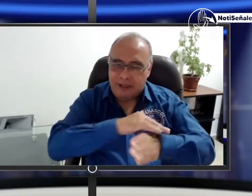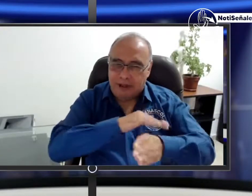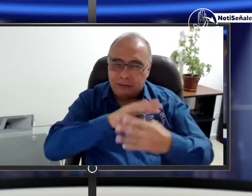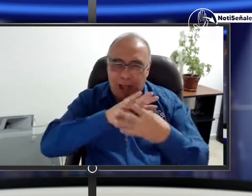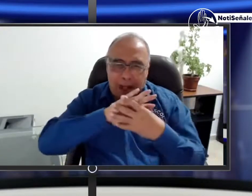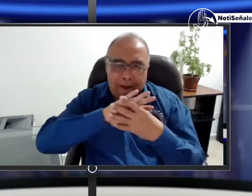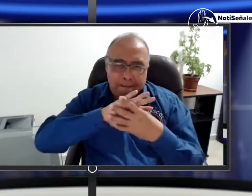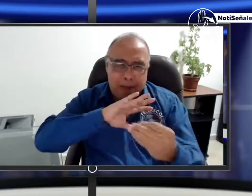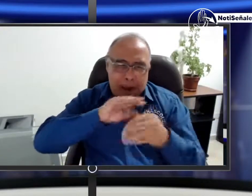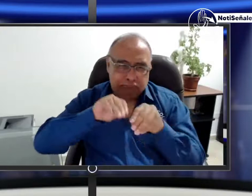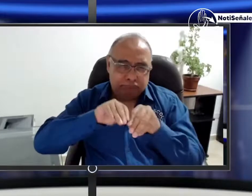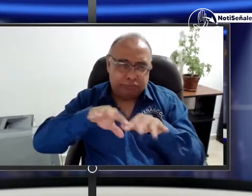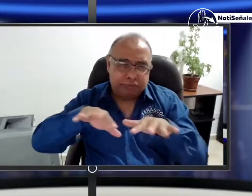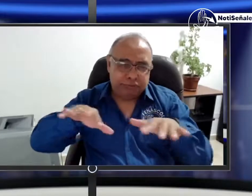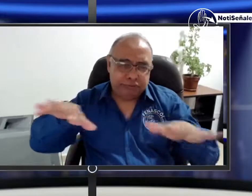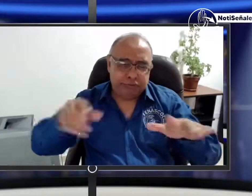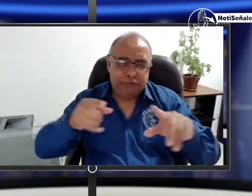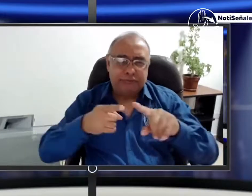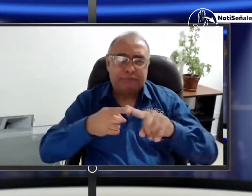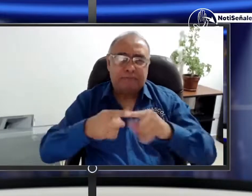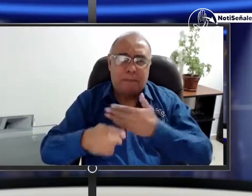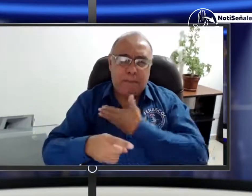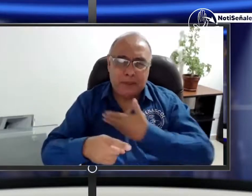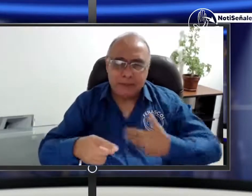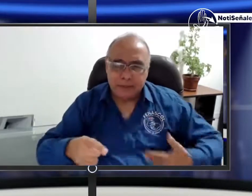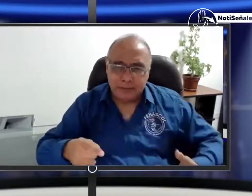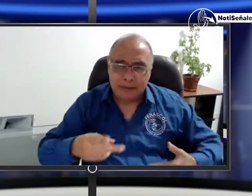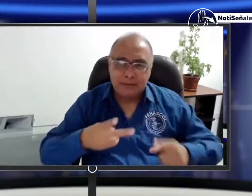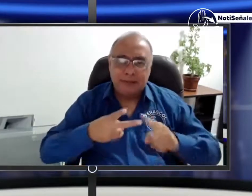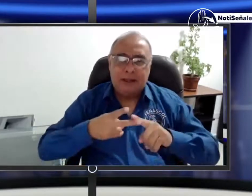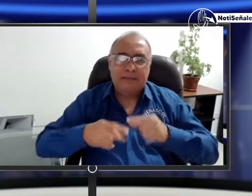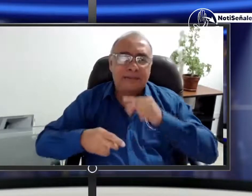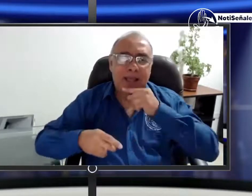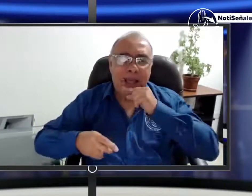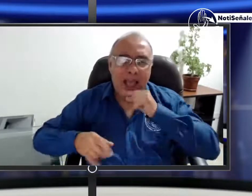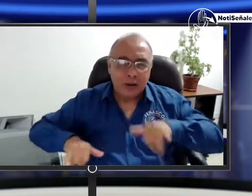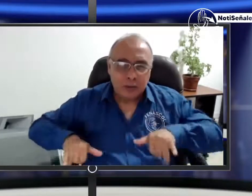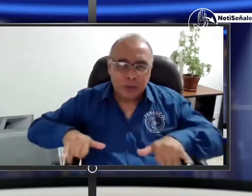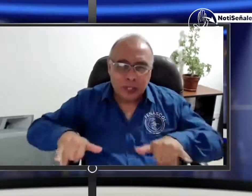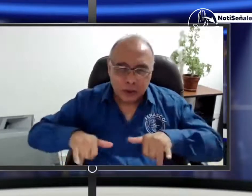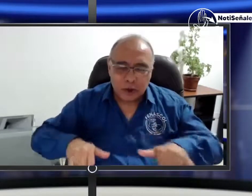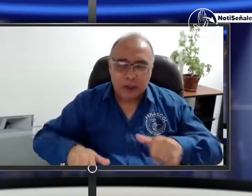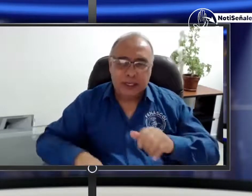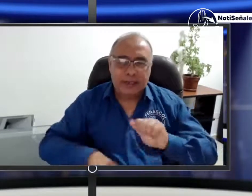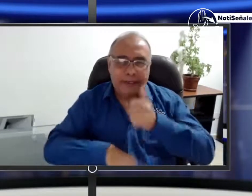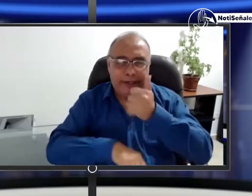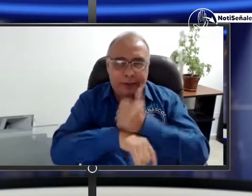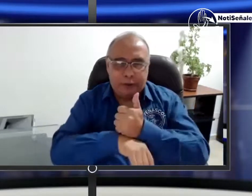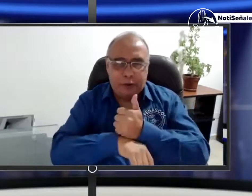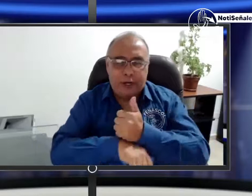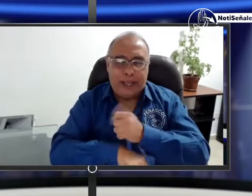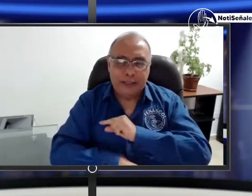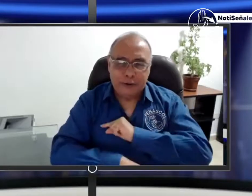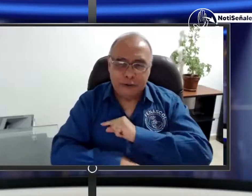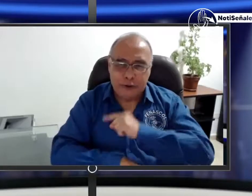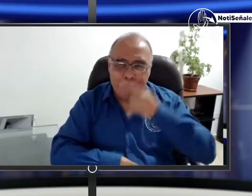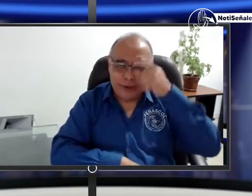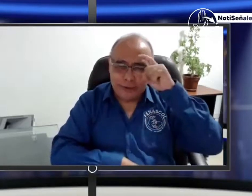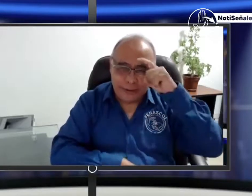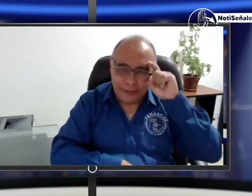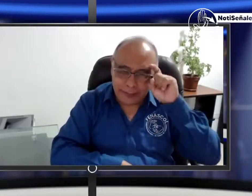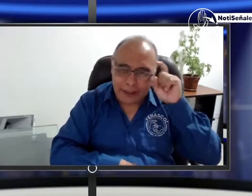estaba pensando precisamente en un challenge' de accesibilidad y derechos muchos